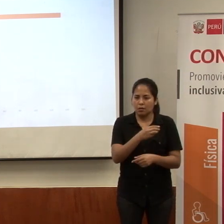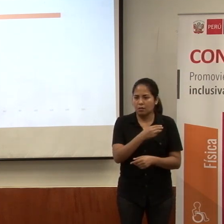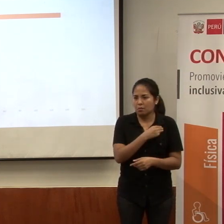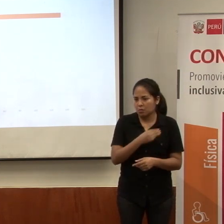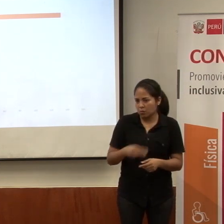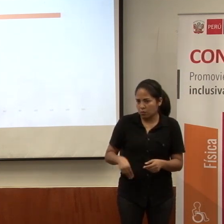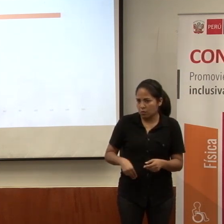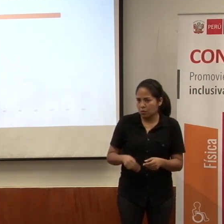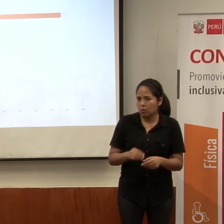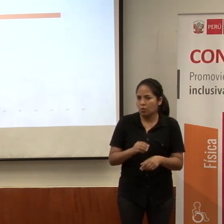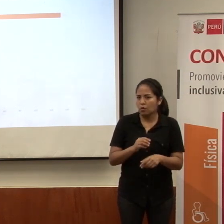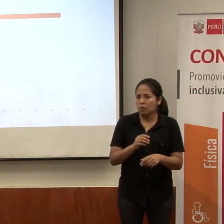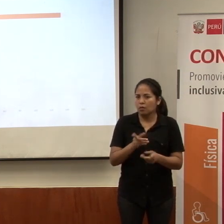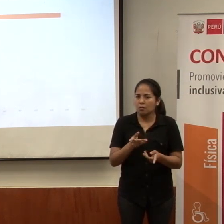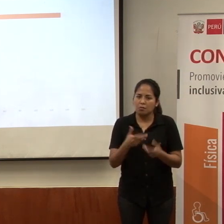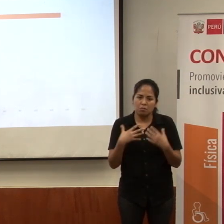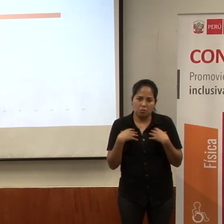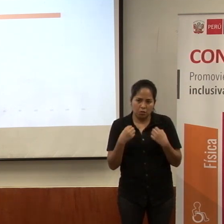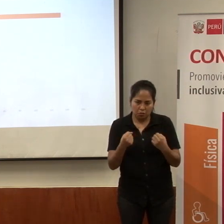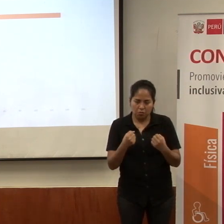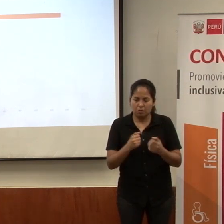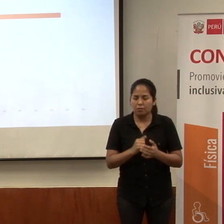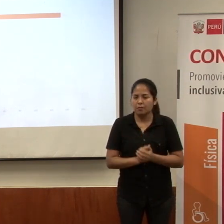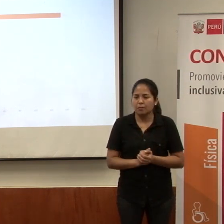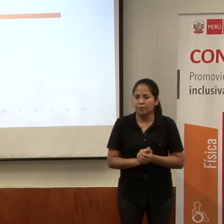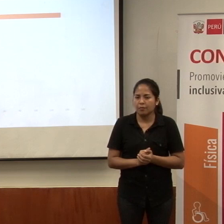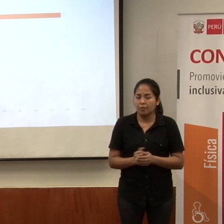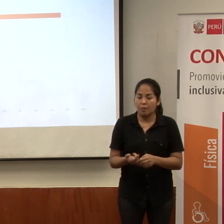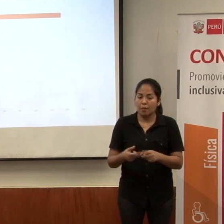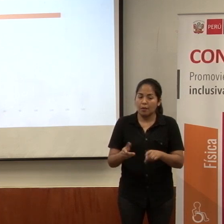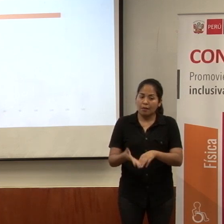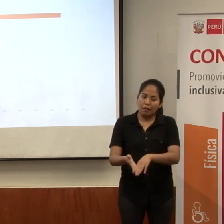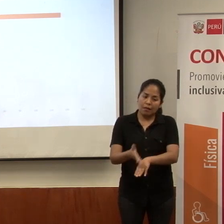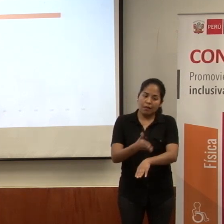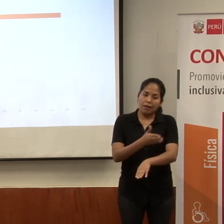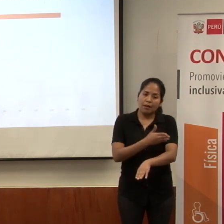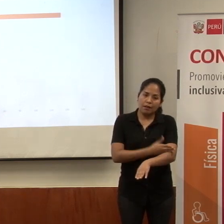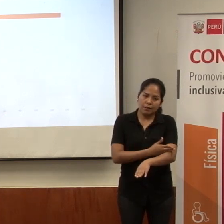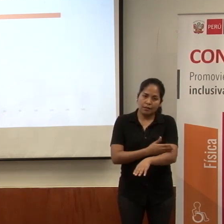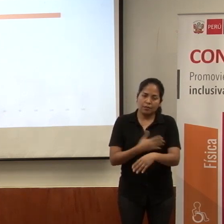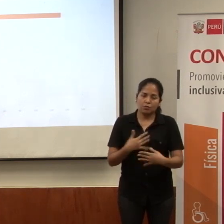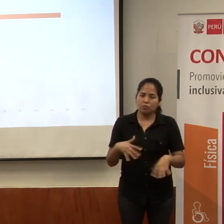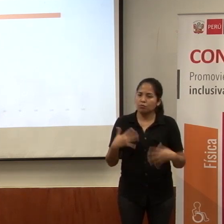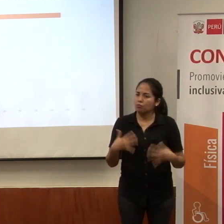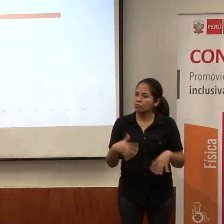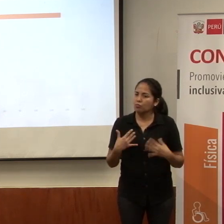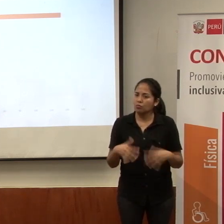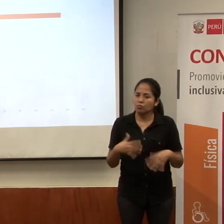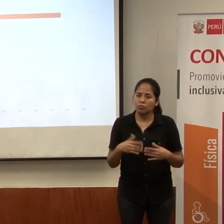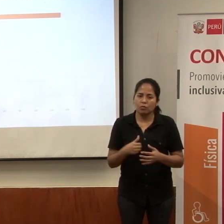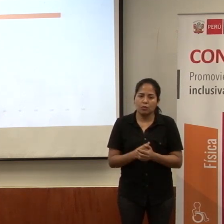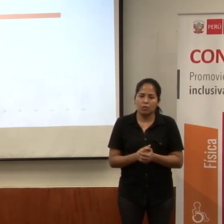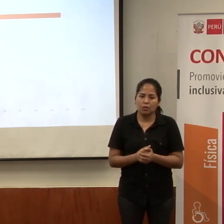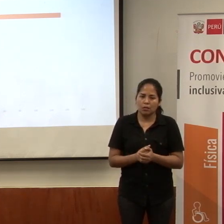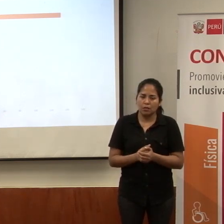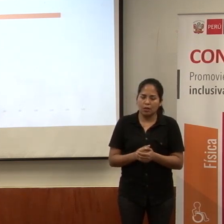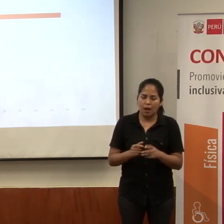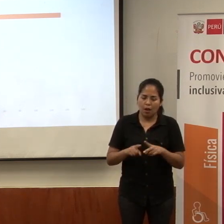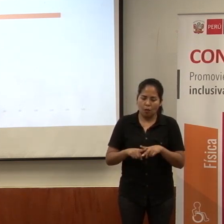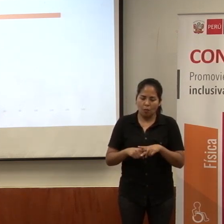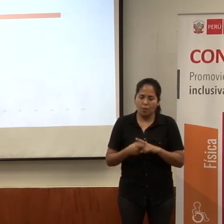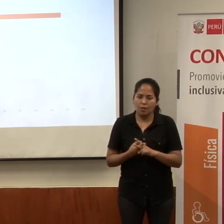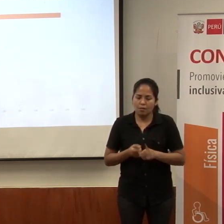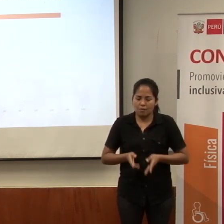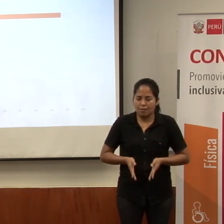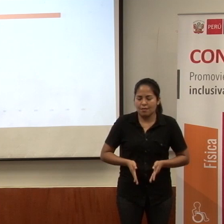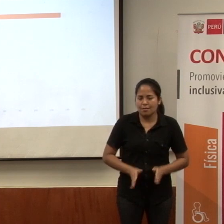hasta que se pueda el 100%. Pero antes, una causa muy importante de discapacidad eran las hipoxias severas al momento del